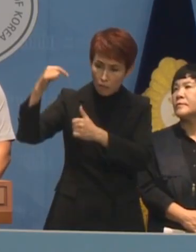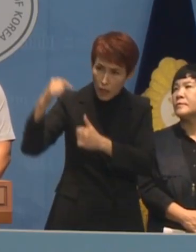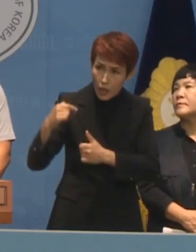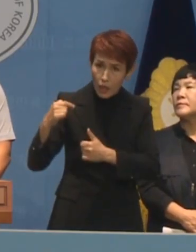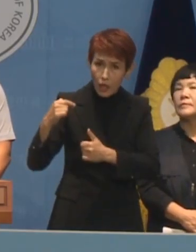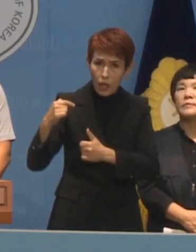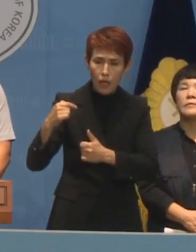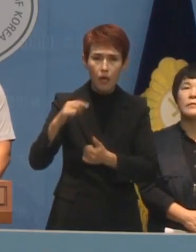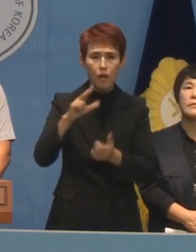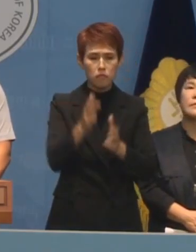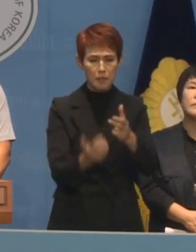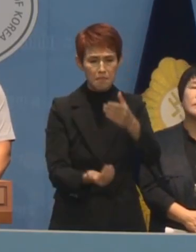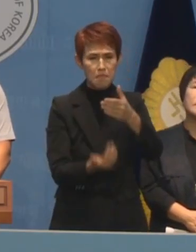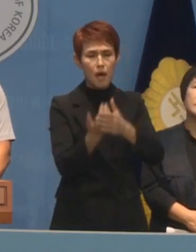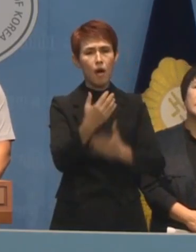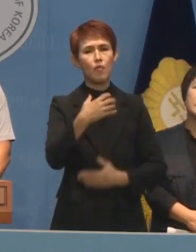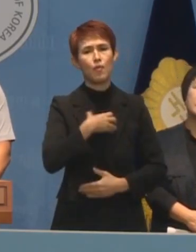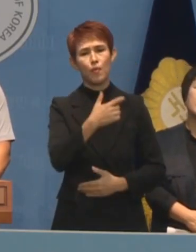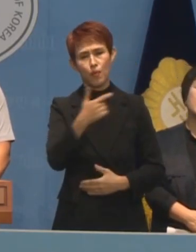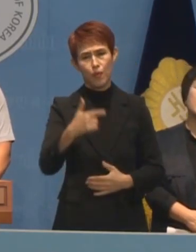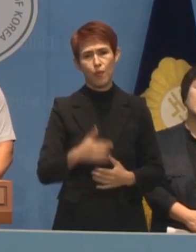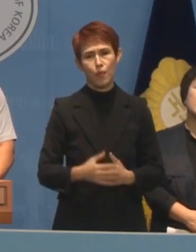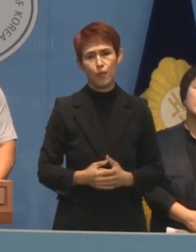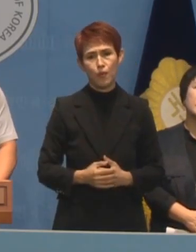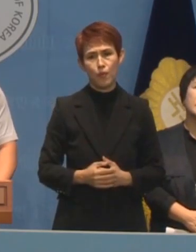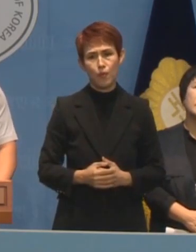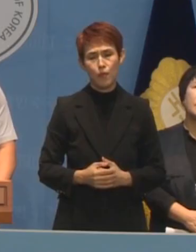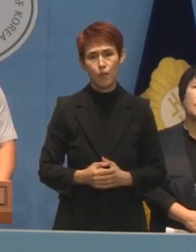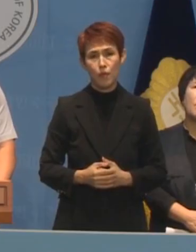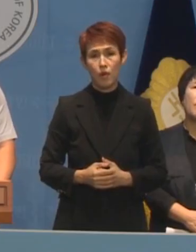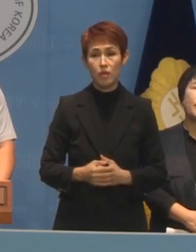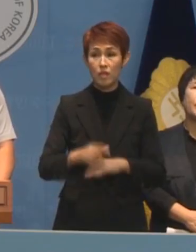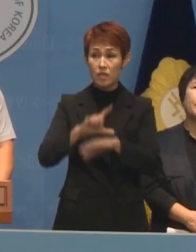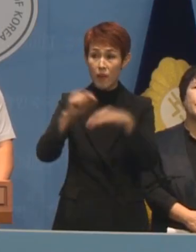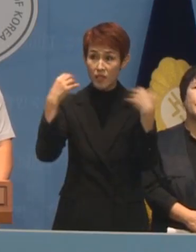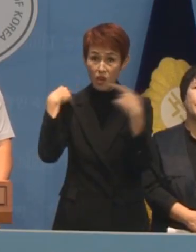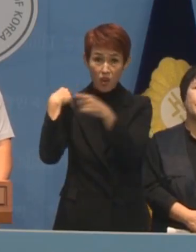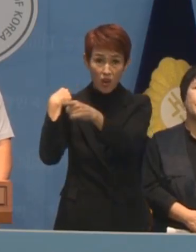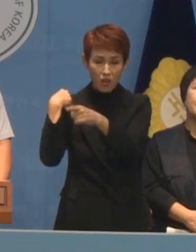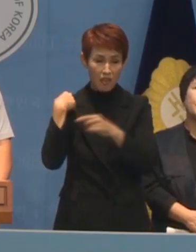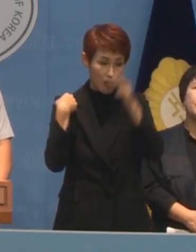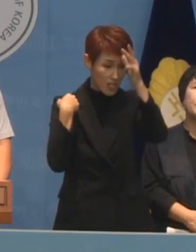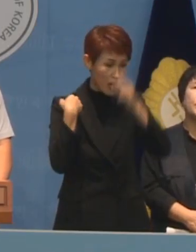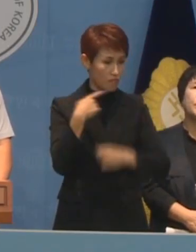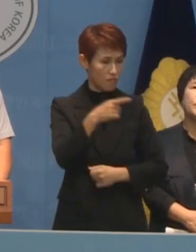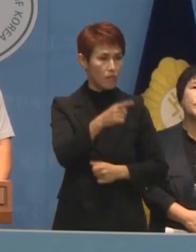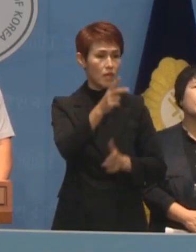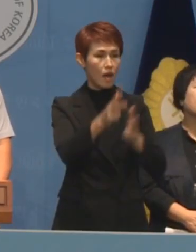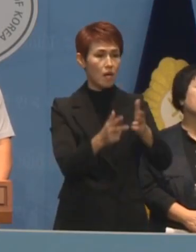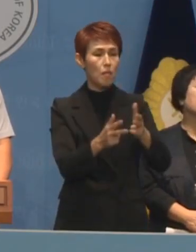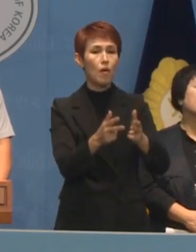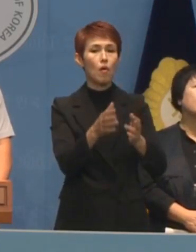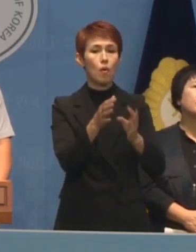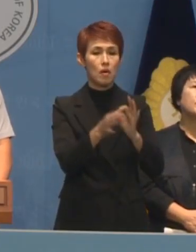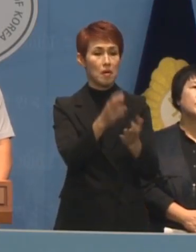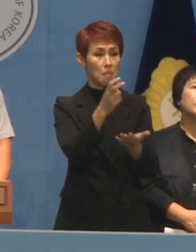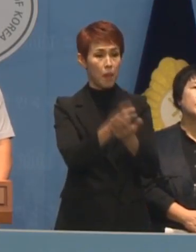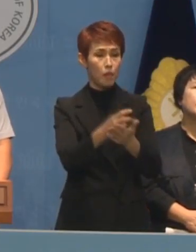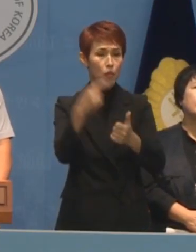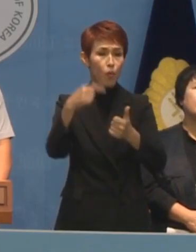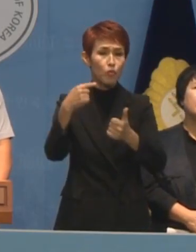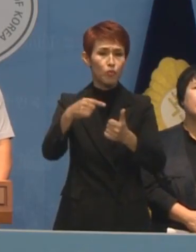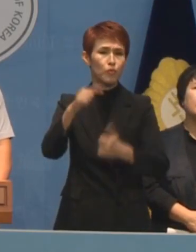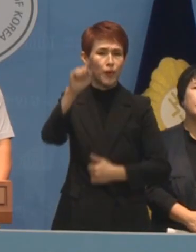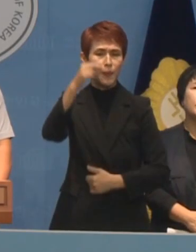중대재해 사고가 발생할 확률이 높을 것입니다. 해당 지방청은 소속 청원경찰에게 산업안전보건법 법정근무 교육을 제대로